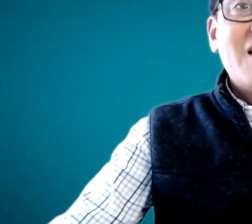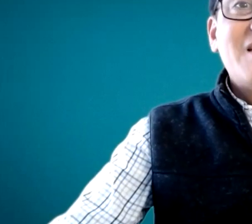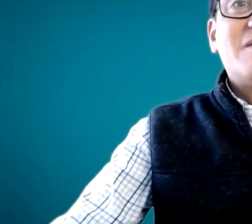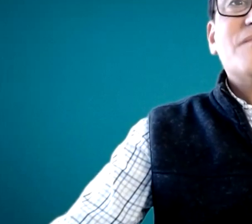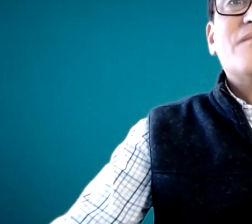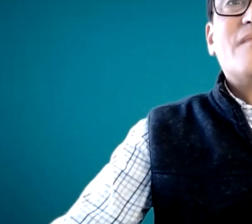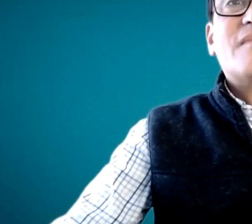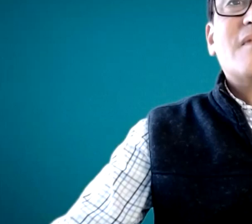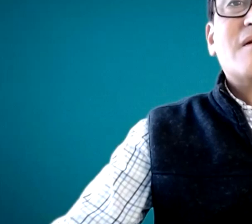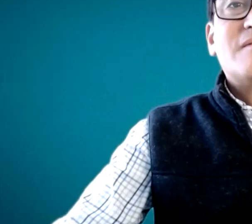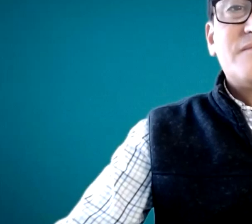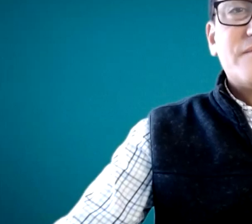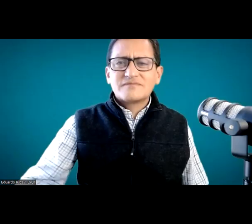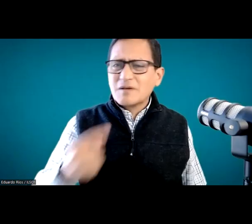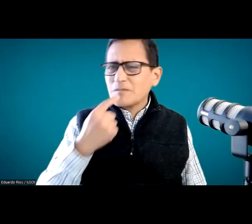dice ahora leche.